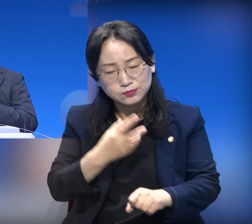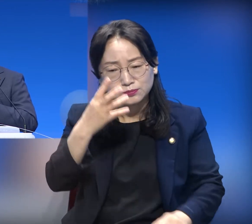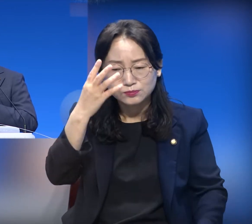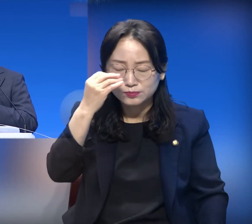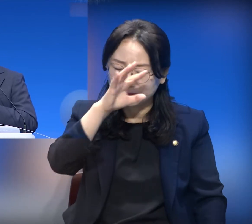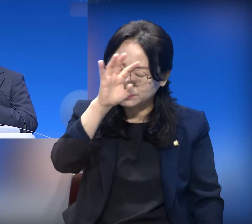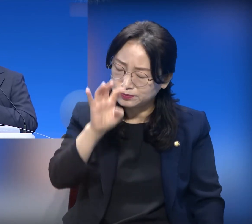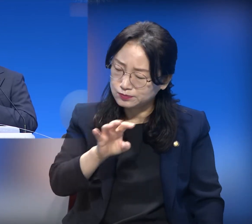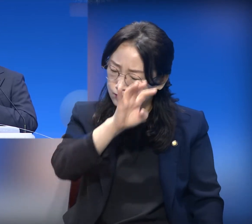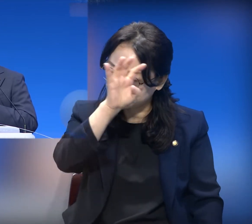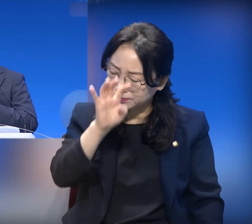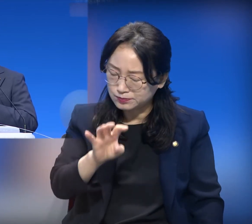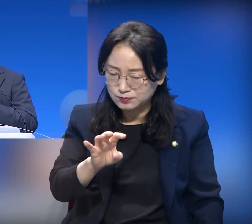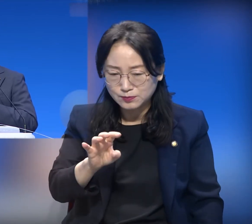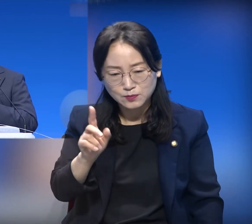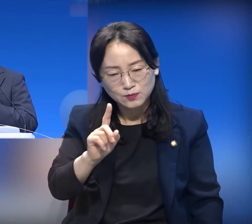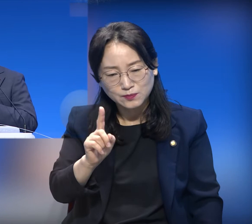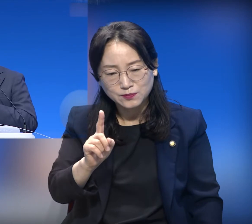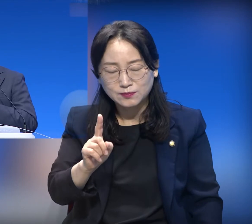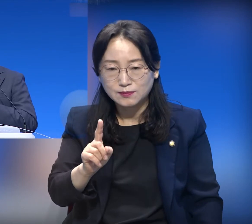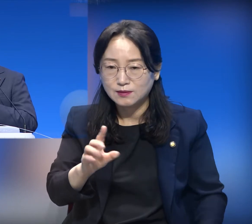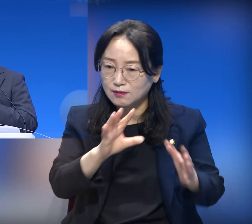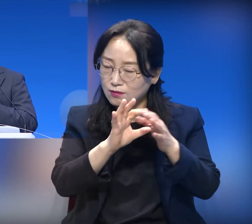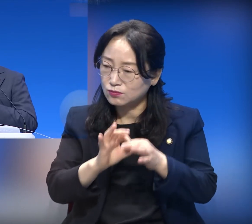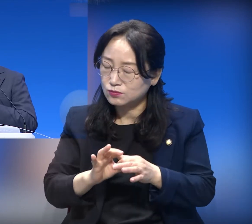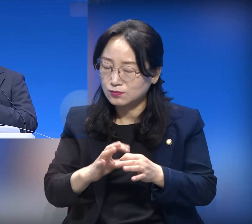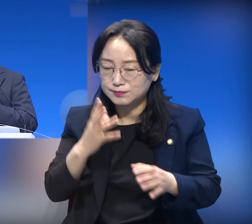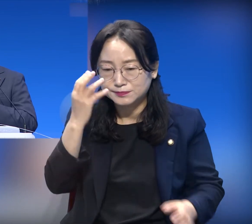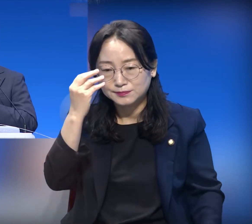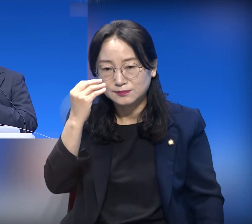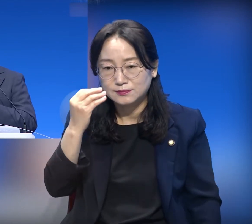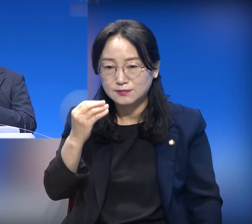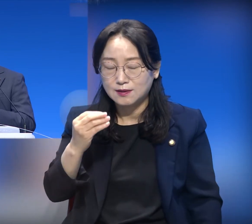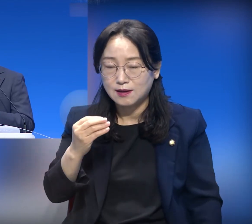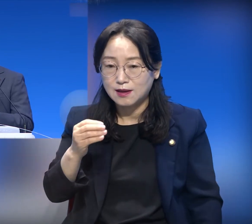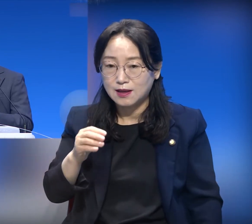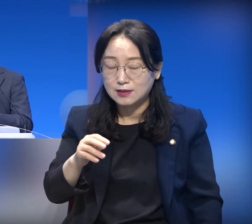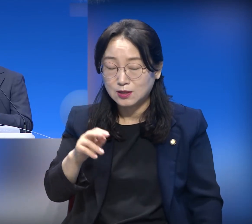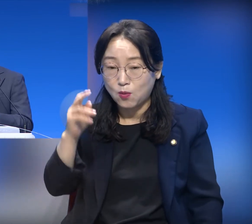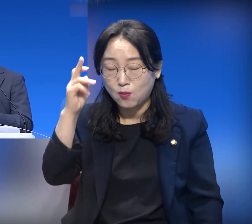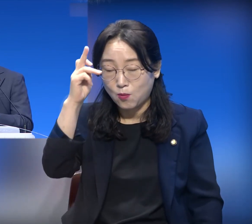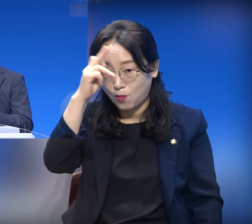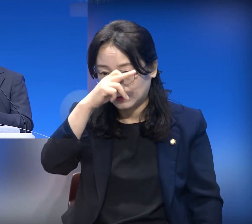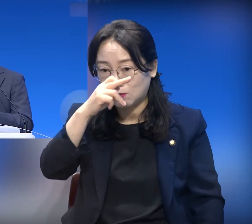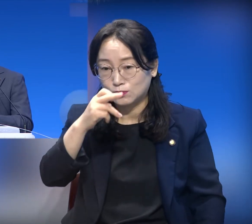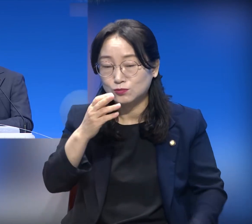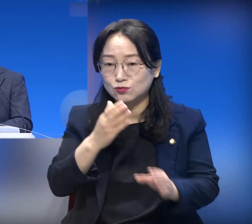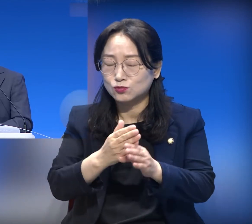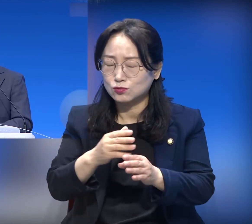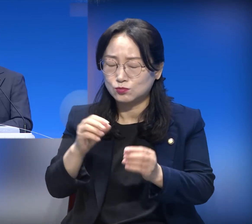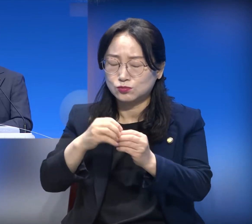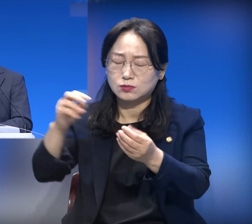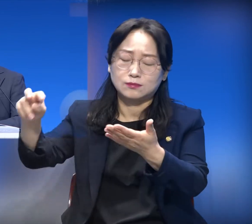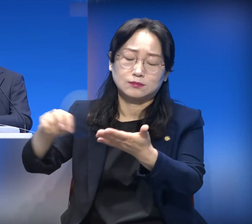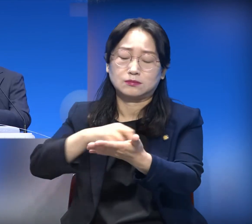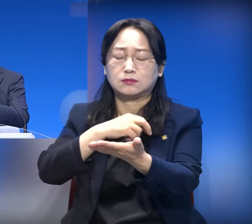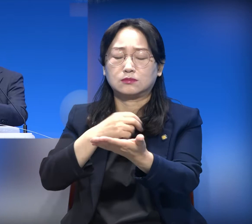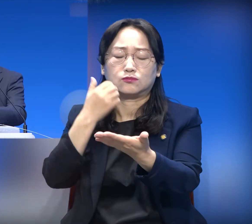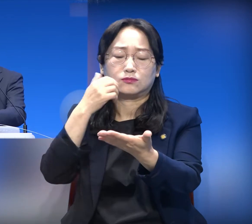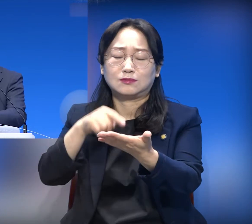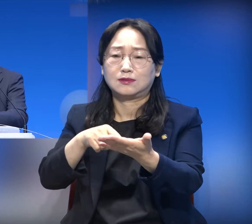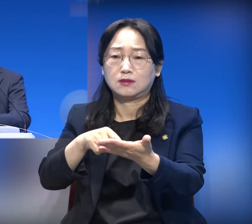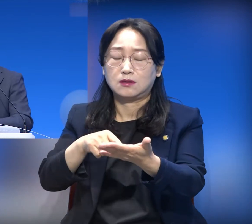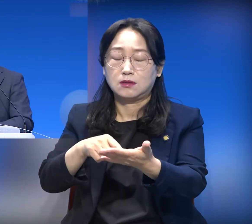슬플까? 계속 기도를 하는데 오전 중에 문자가 들어왔습니다. 우리